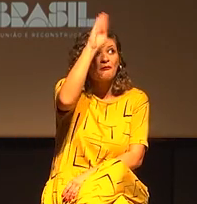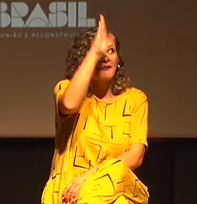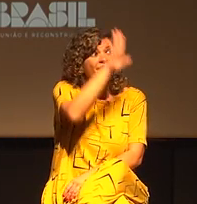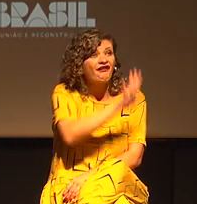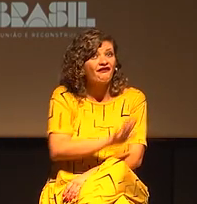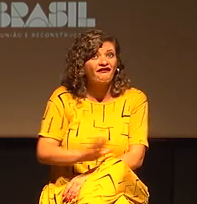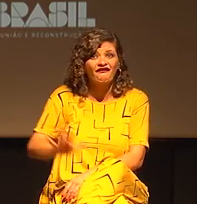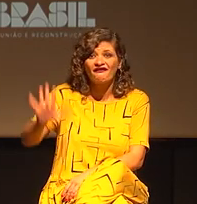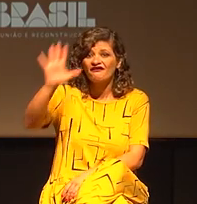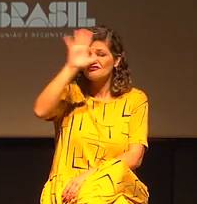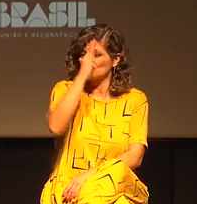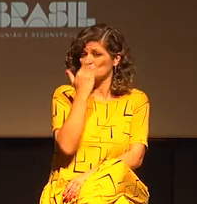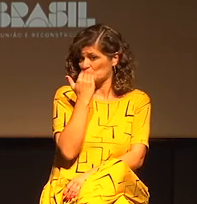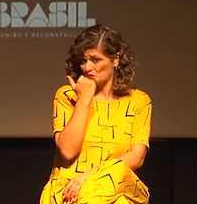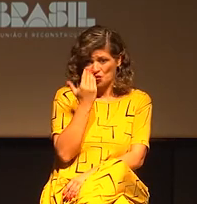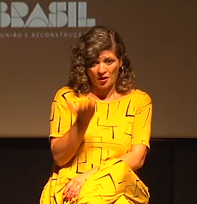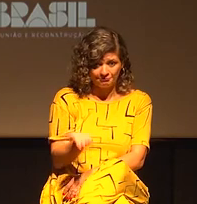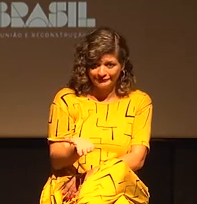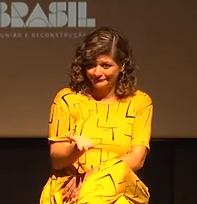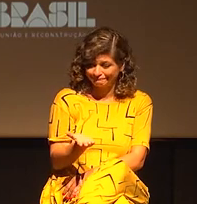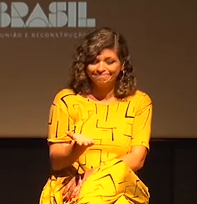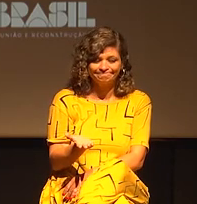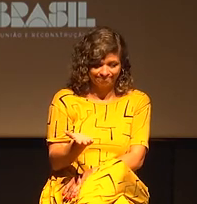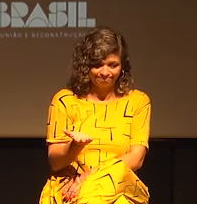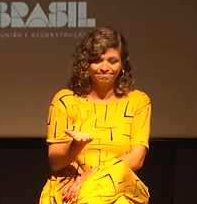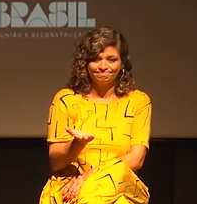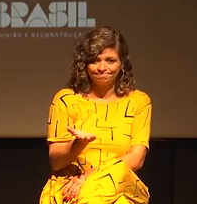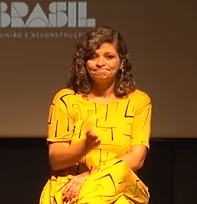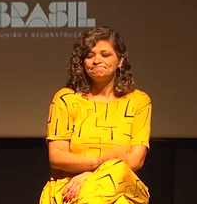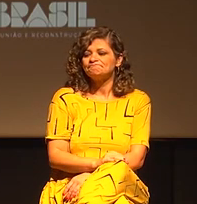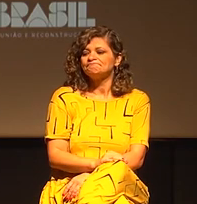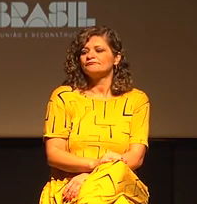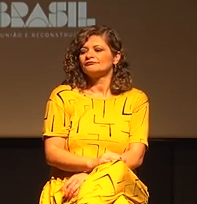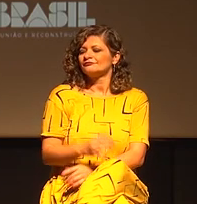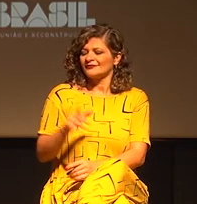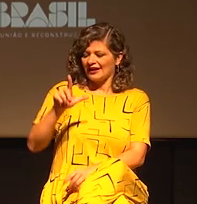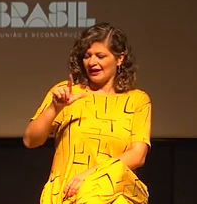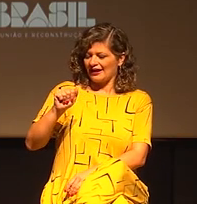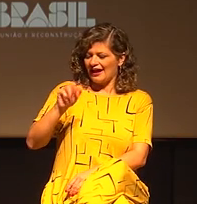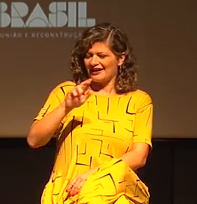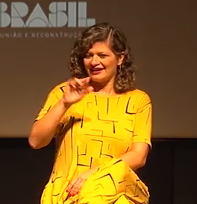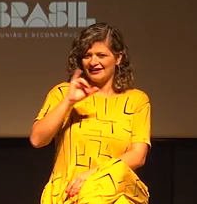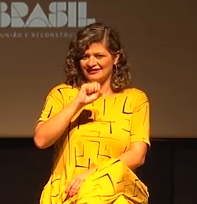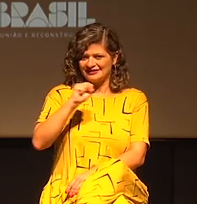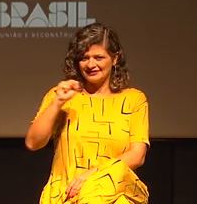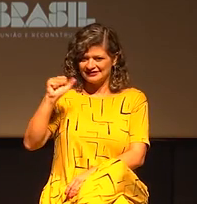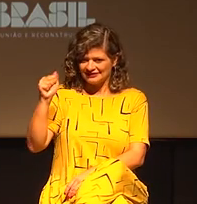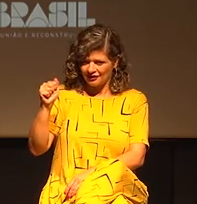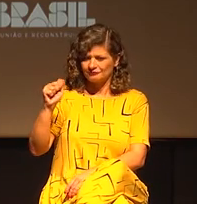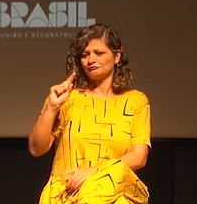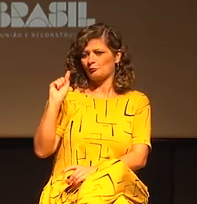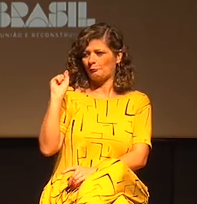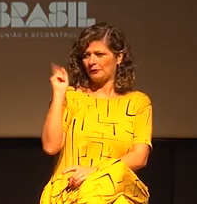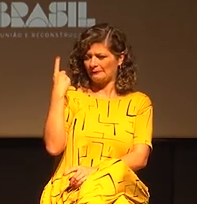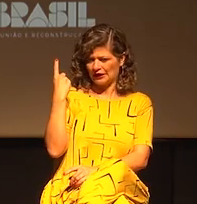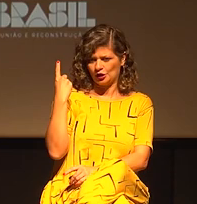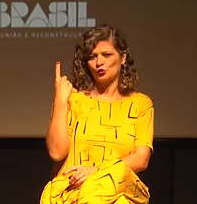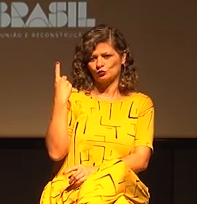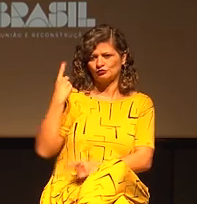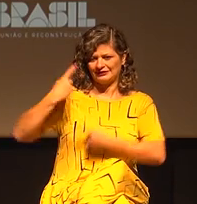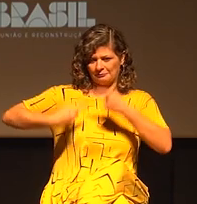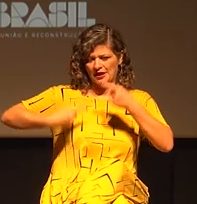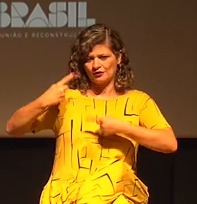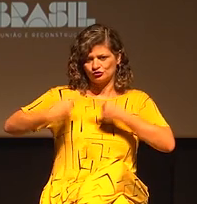né sem comer então eu eu gostaria também a Larissa bombarde no primeiro eh